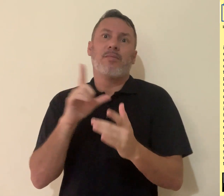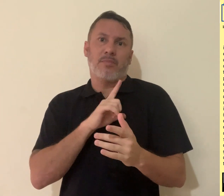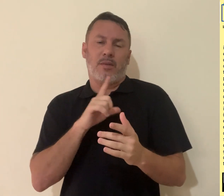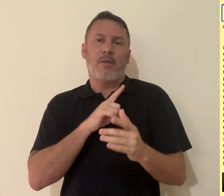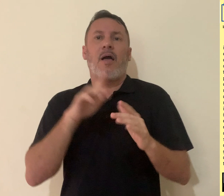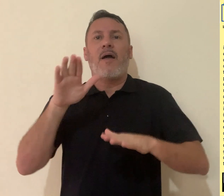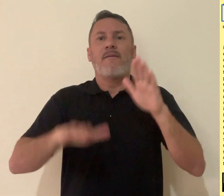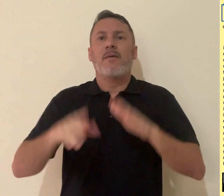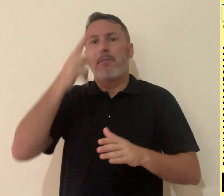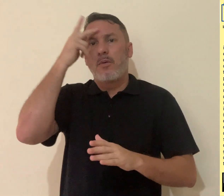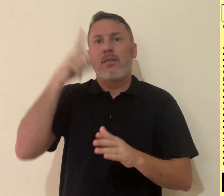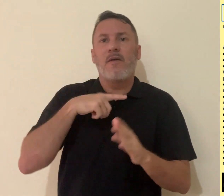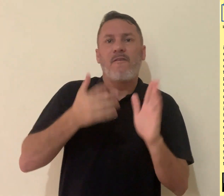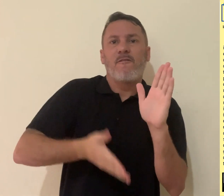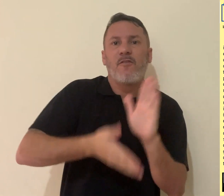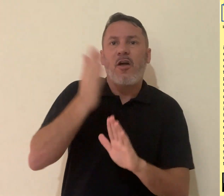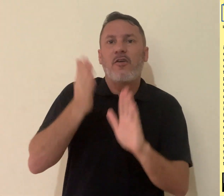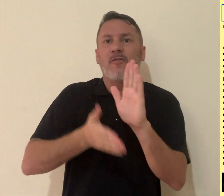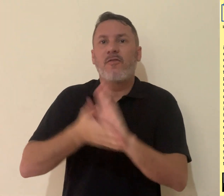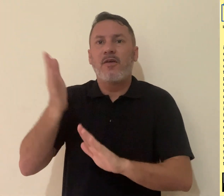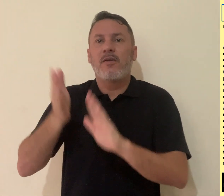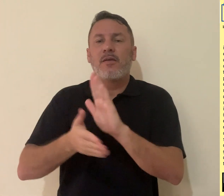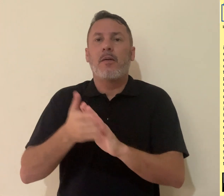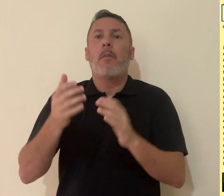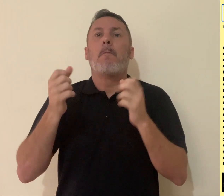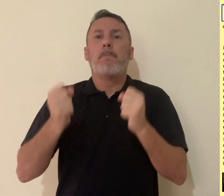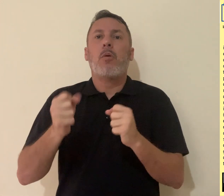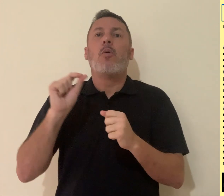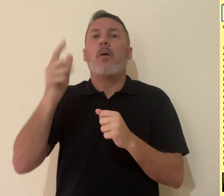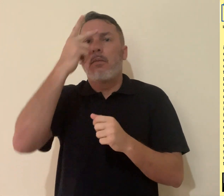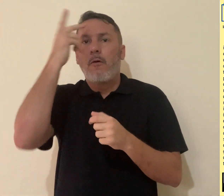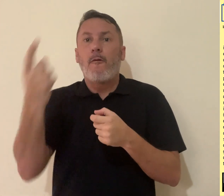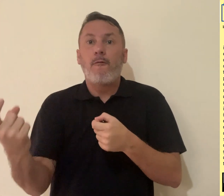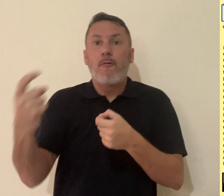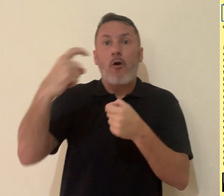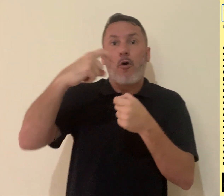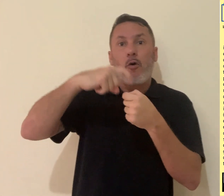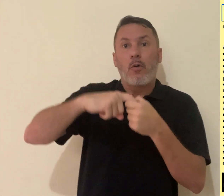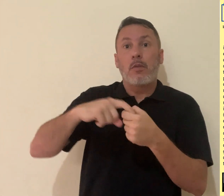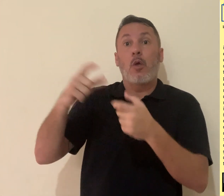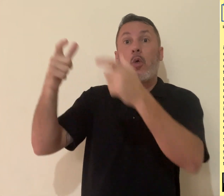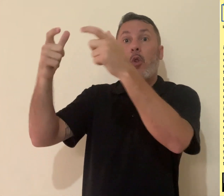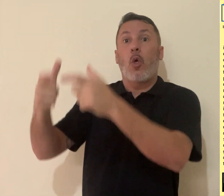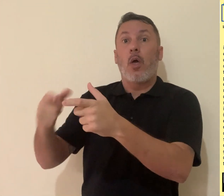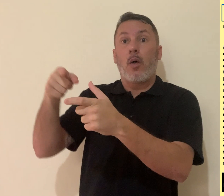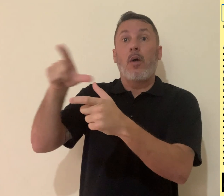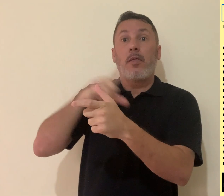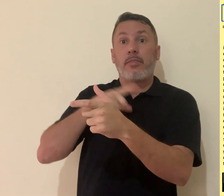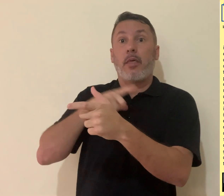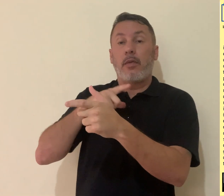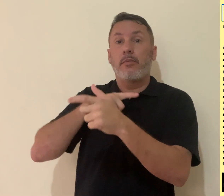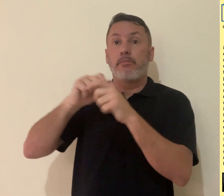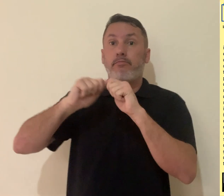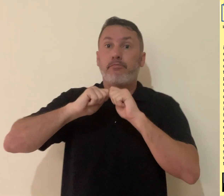contato com viajantes que podem ter retomado de regiões de transmissão da doença em áreas sem transmissão